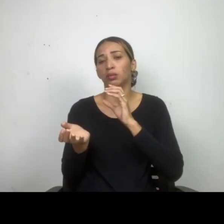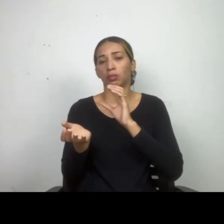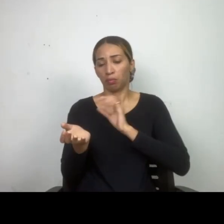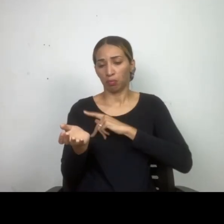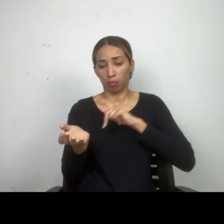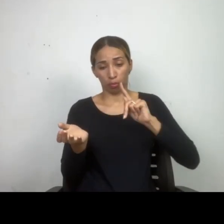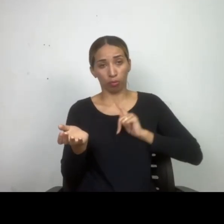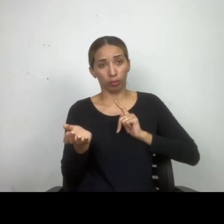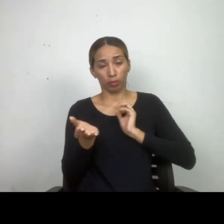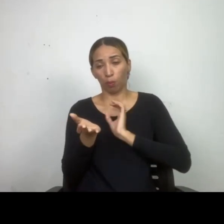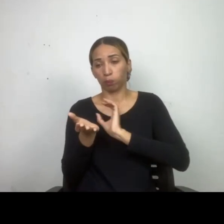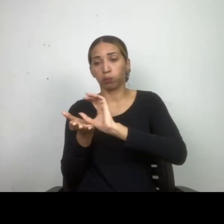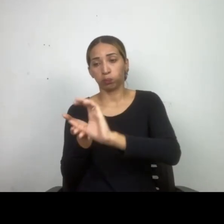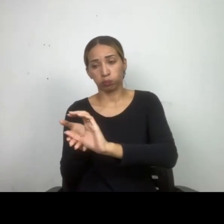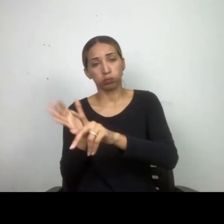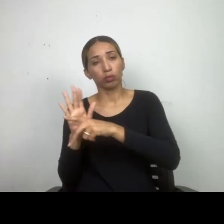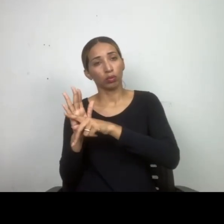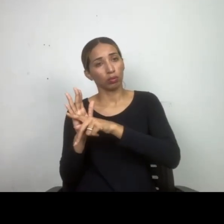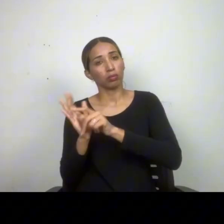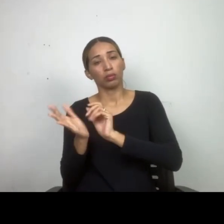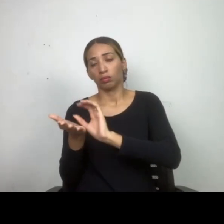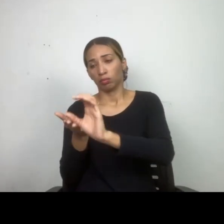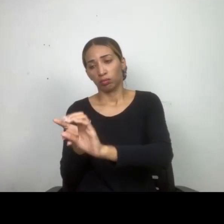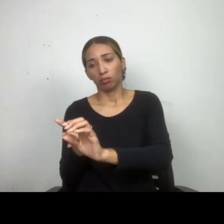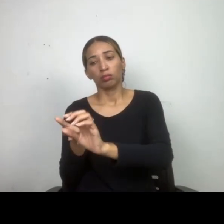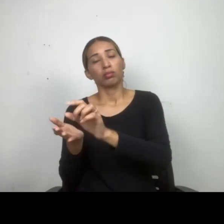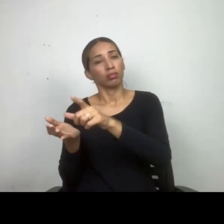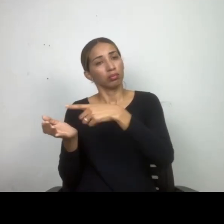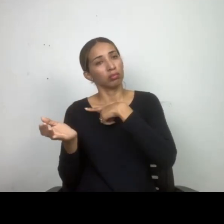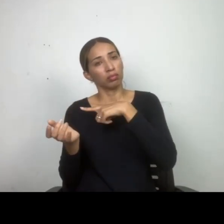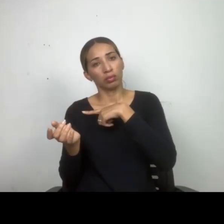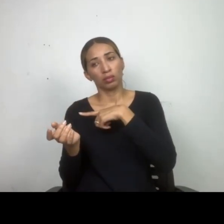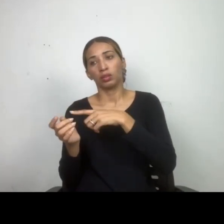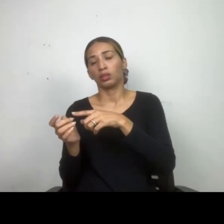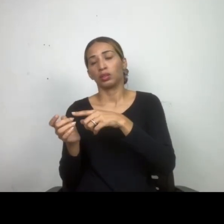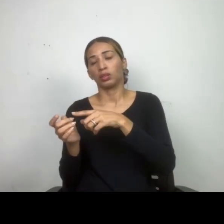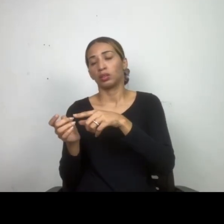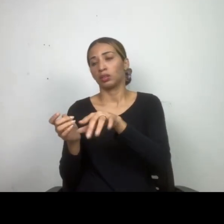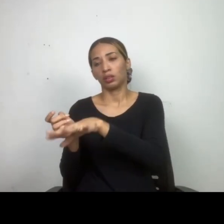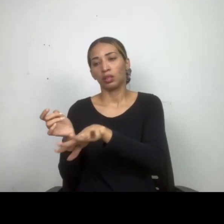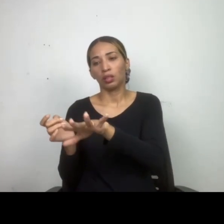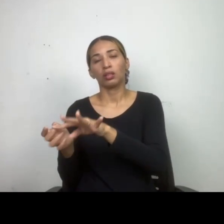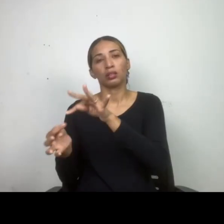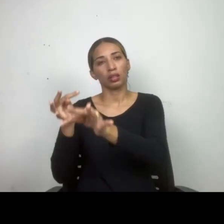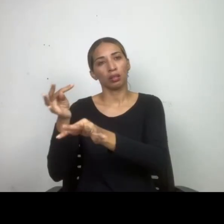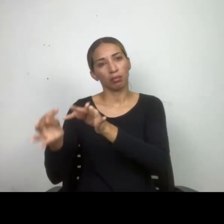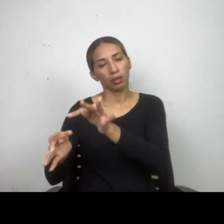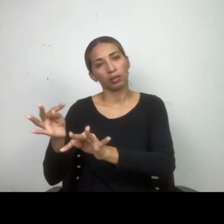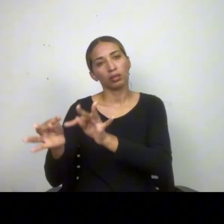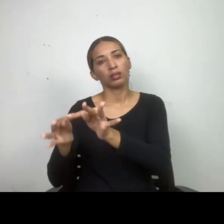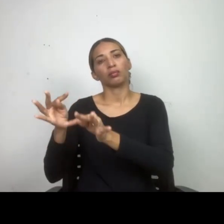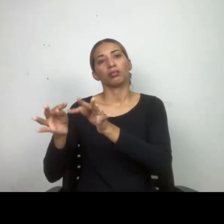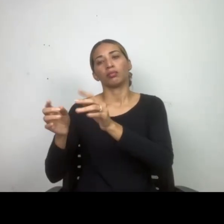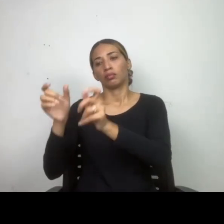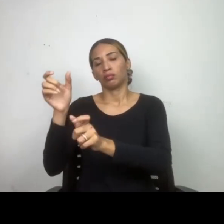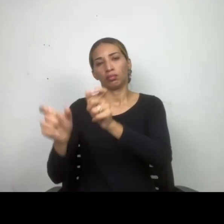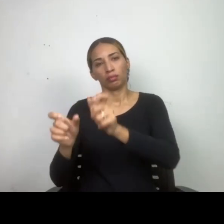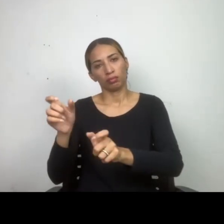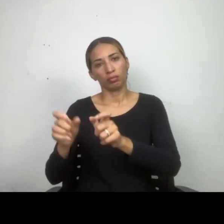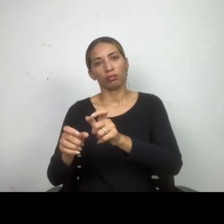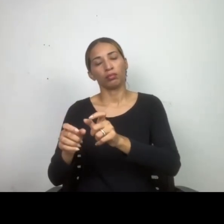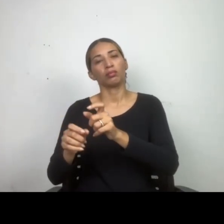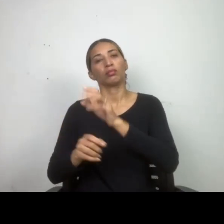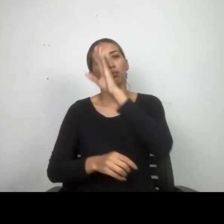e que estão aí na rede suplementar de atenção, de recuperação e de reinserção, né, de dependentes de substâncias